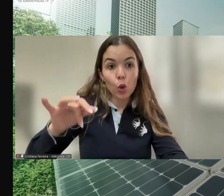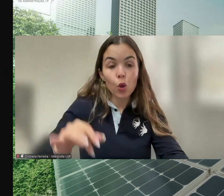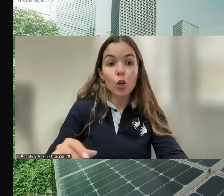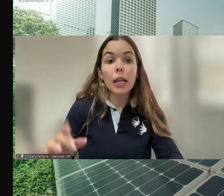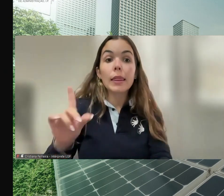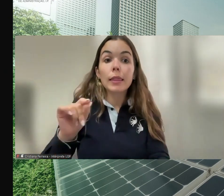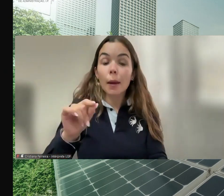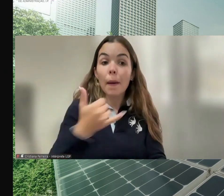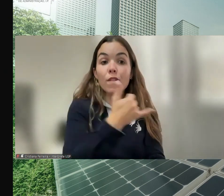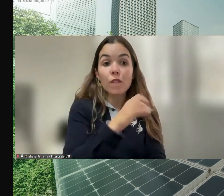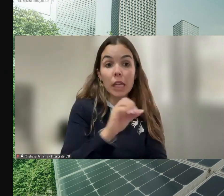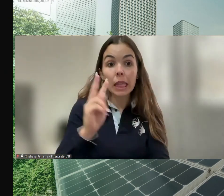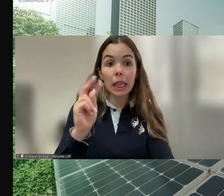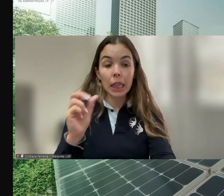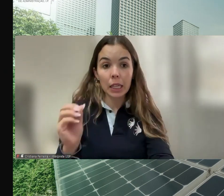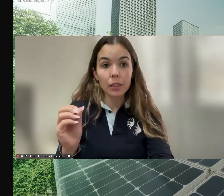até 2030.